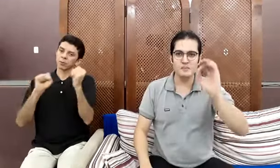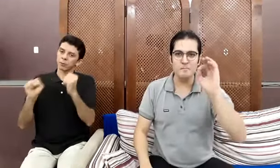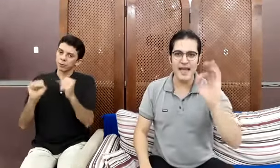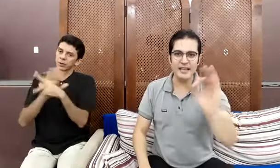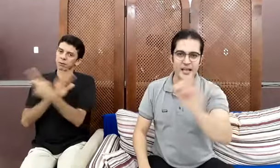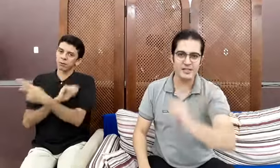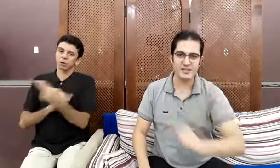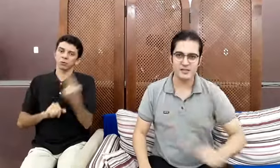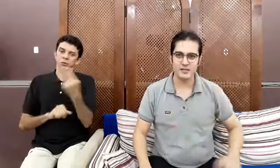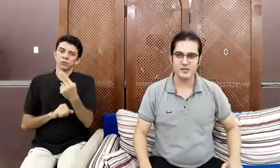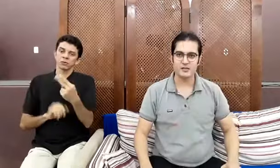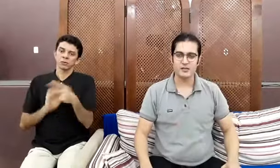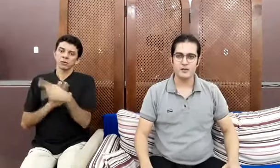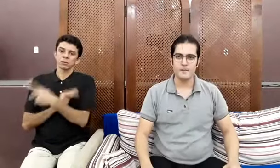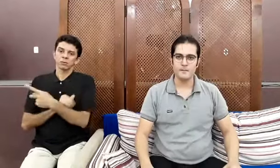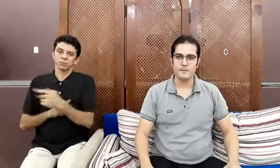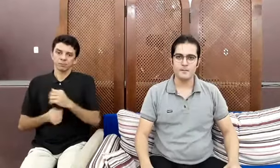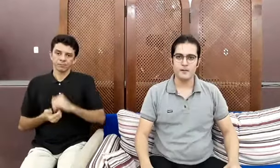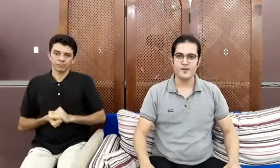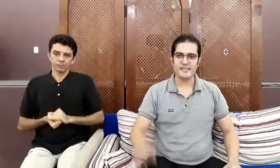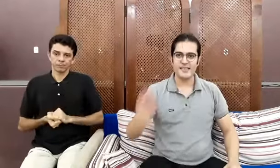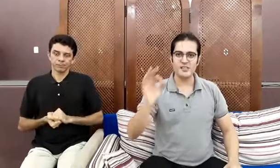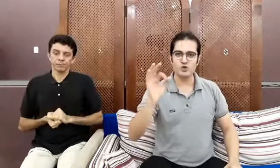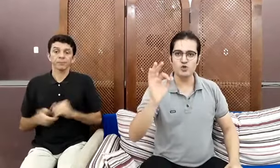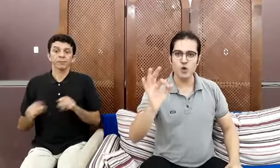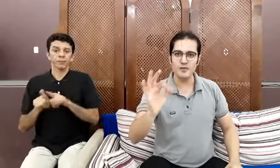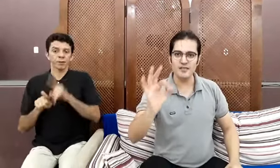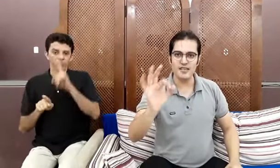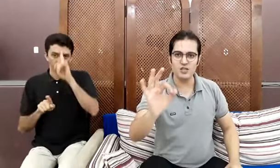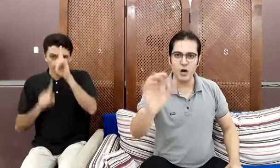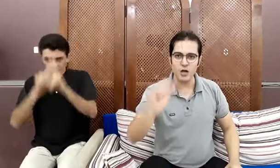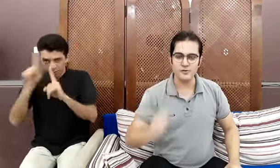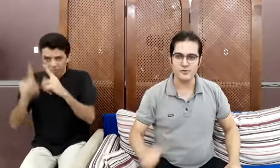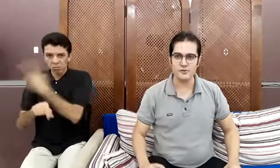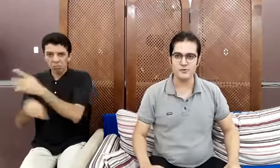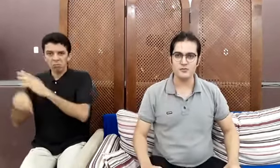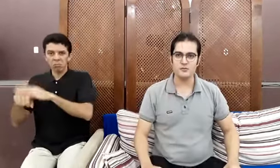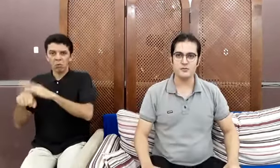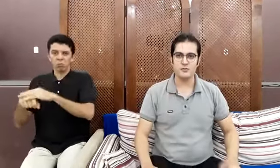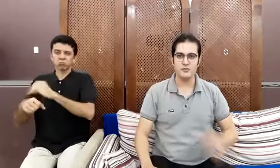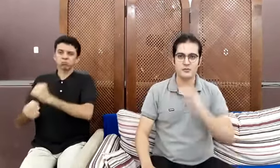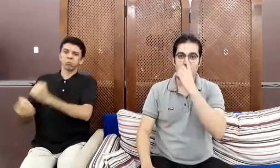suas mega igrejas, fazerem seus nomes grandiosos.